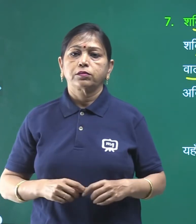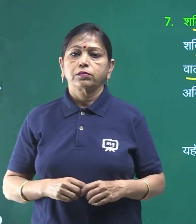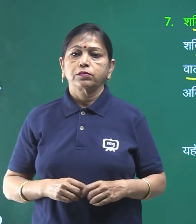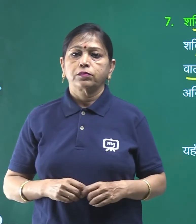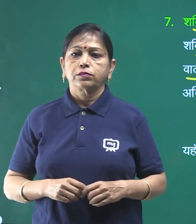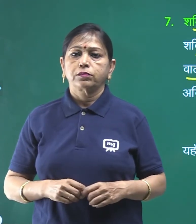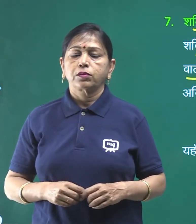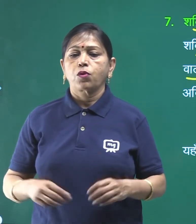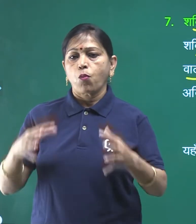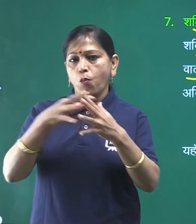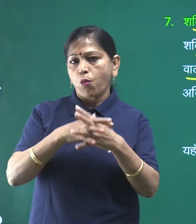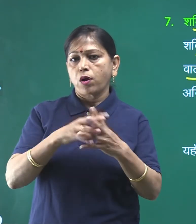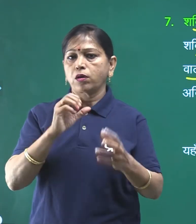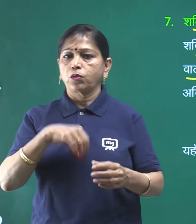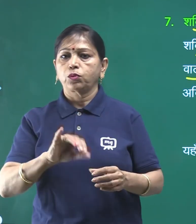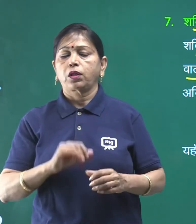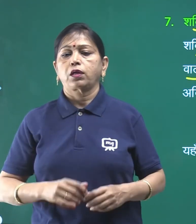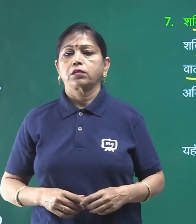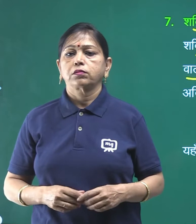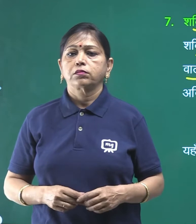वाट W होता है।